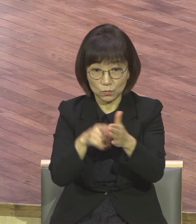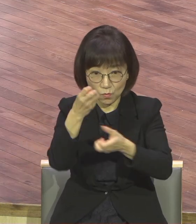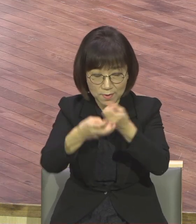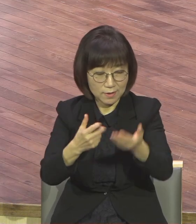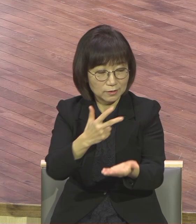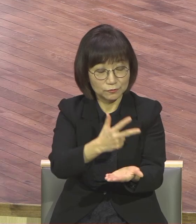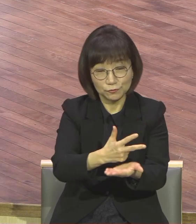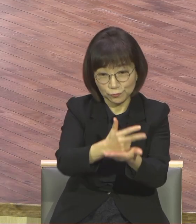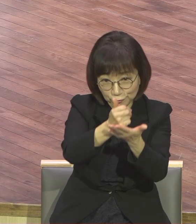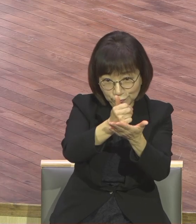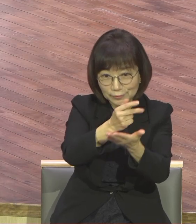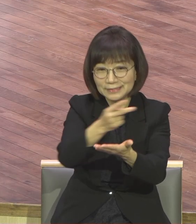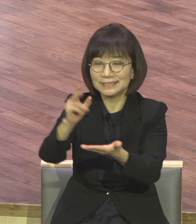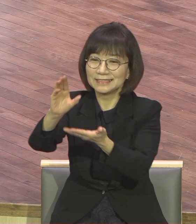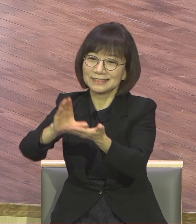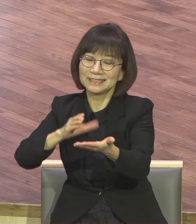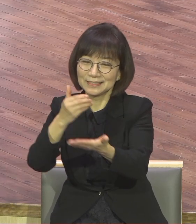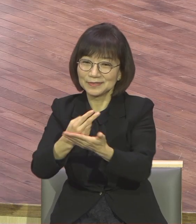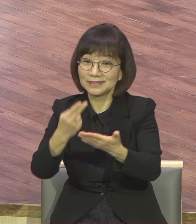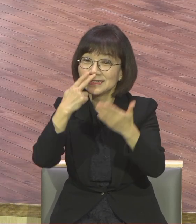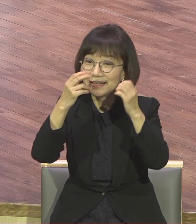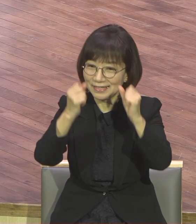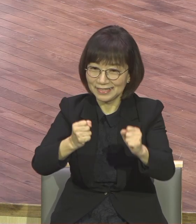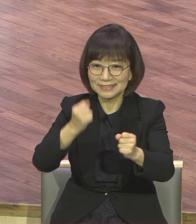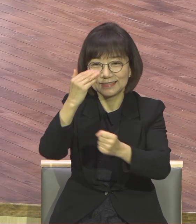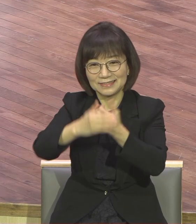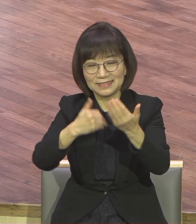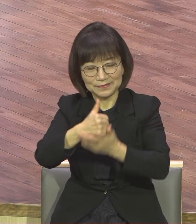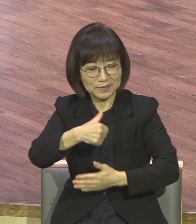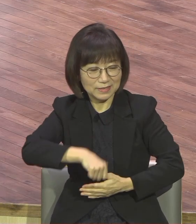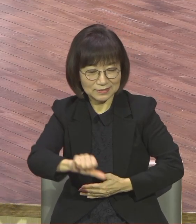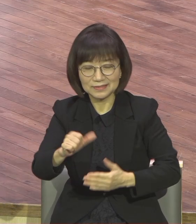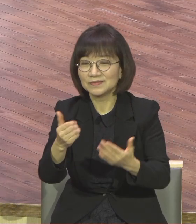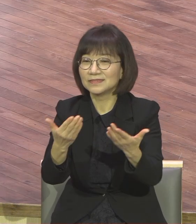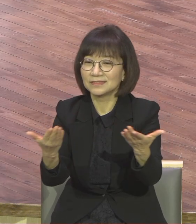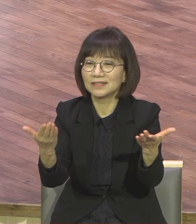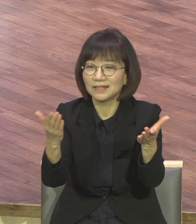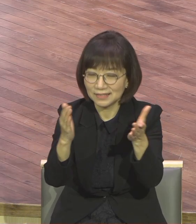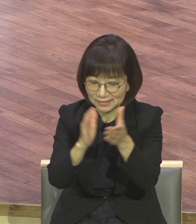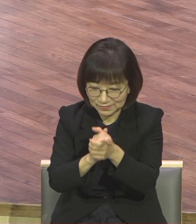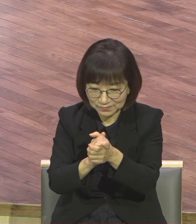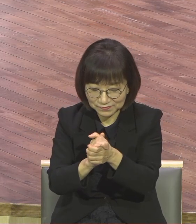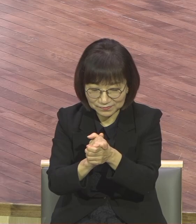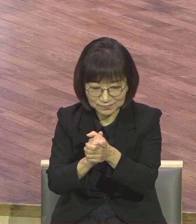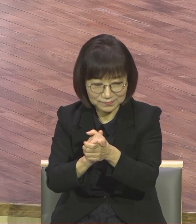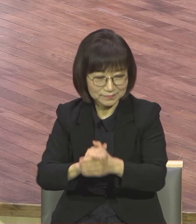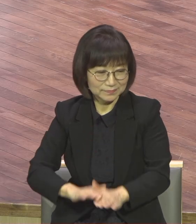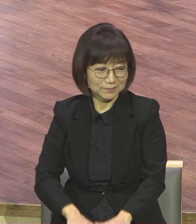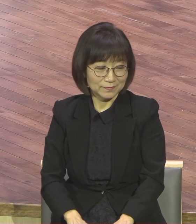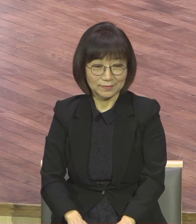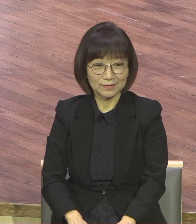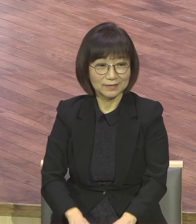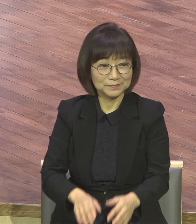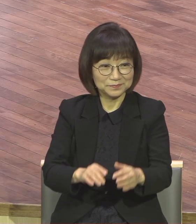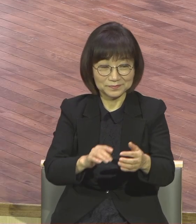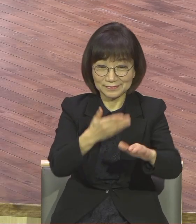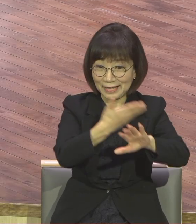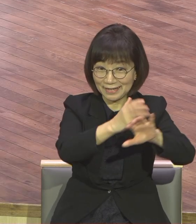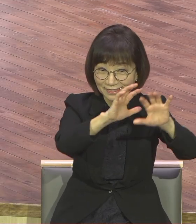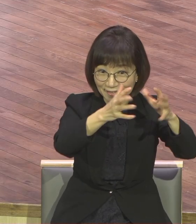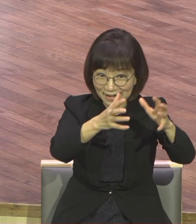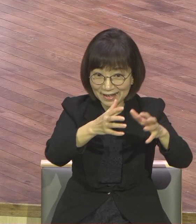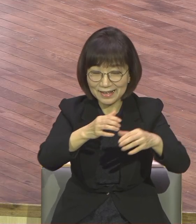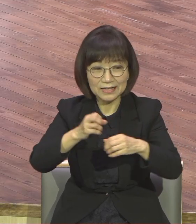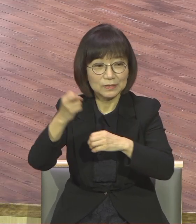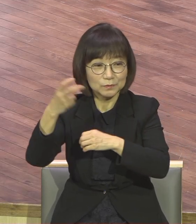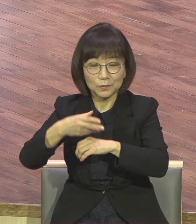고백합니다. 주는 그리스도시요 살아계신 하나님의 아들이십니다. 아멘. 우리 해외 성도들